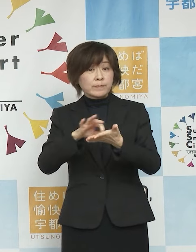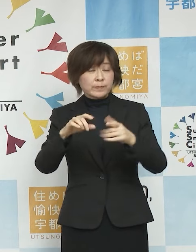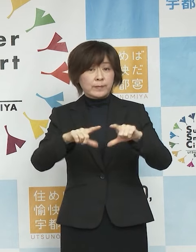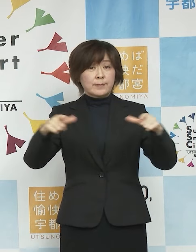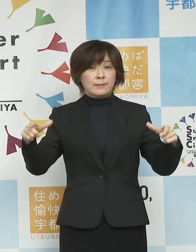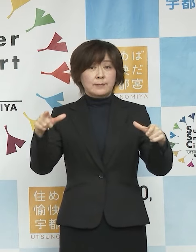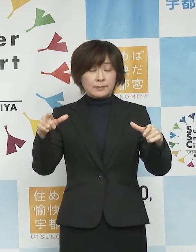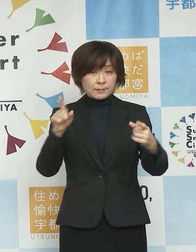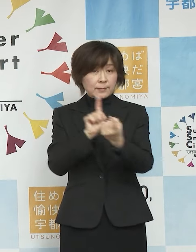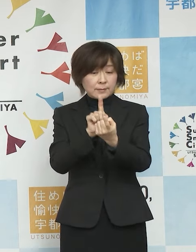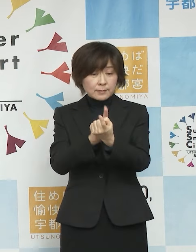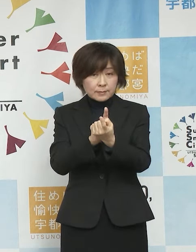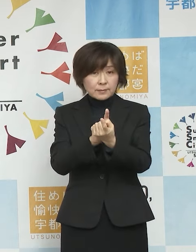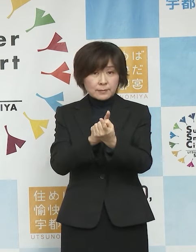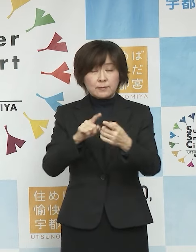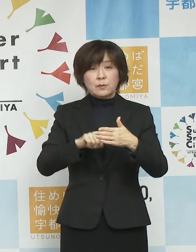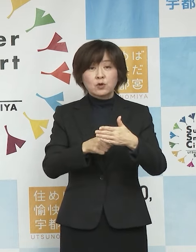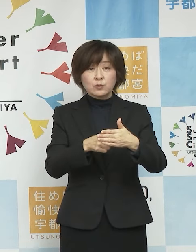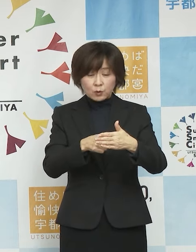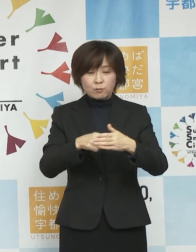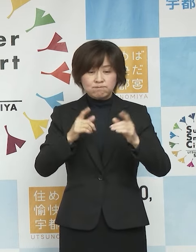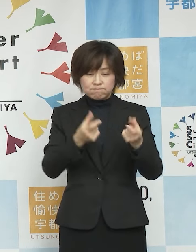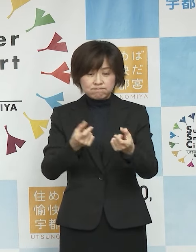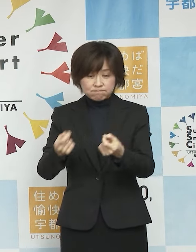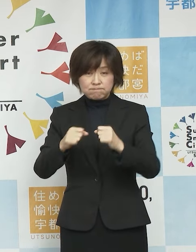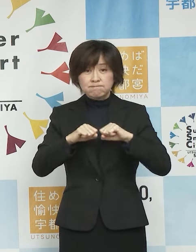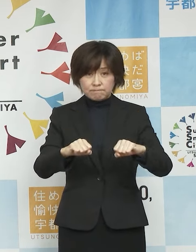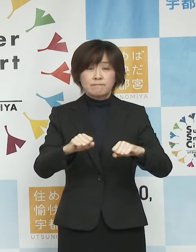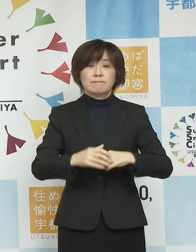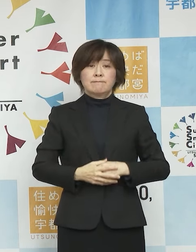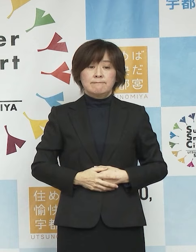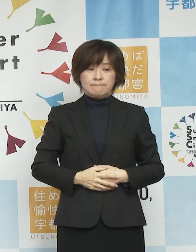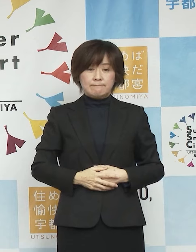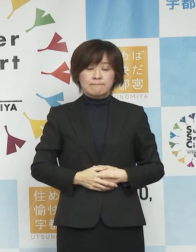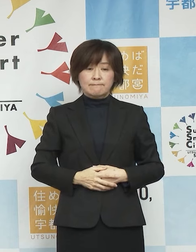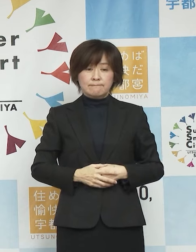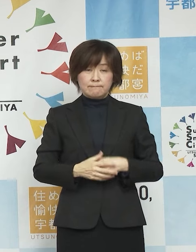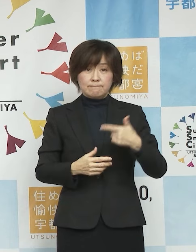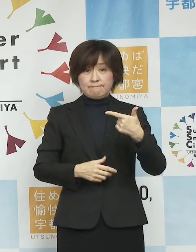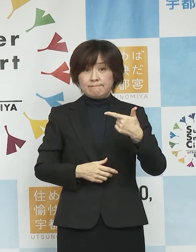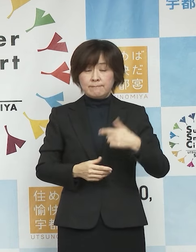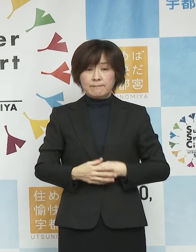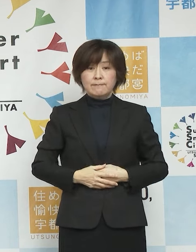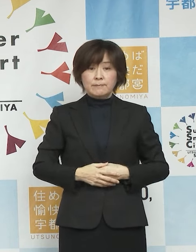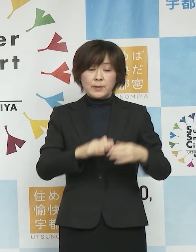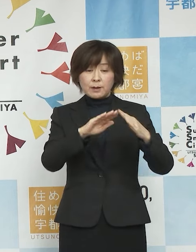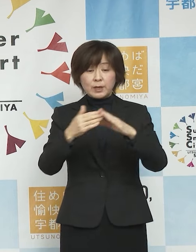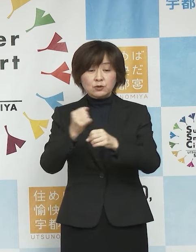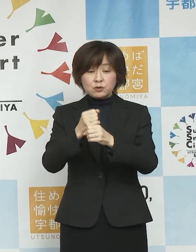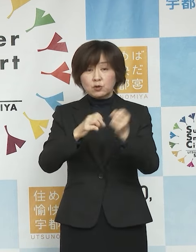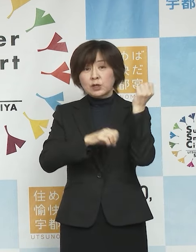向けた取り組みを着実に進めてまいります。 6つ目は、まちづくりの基盤